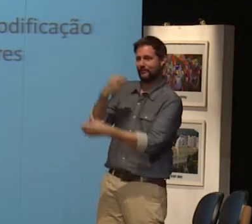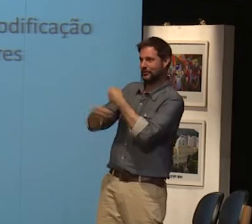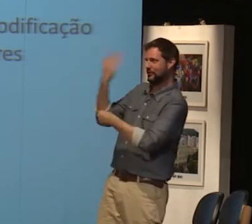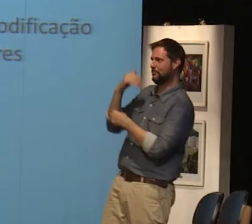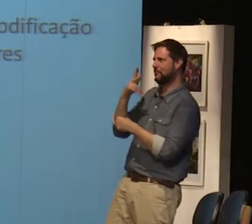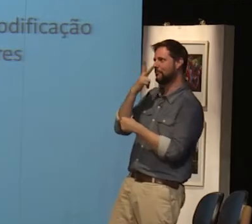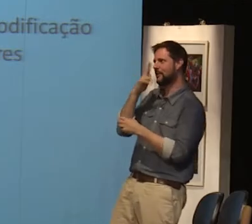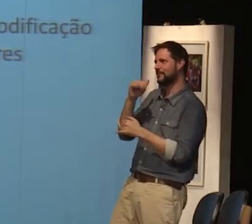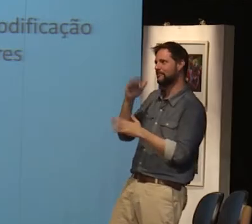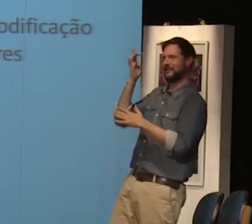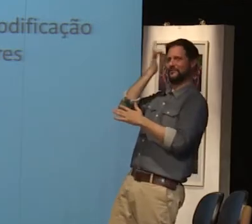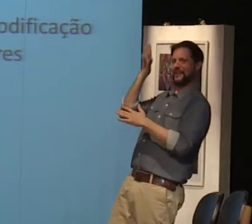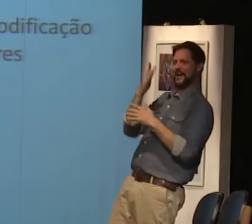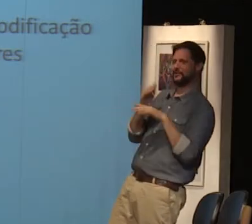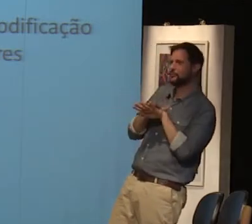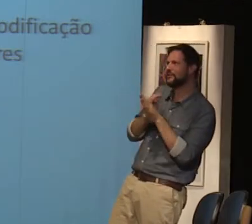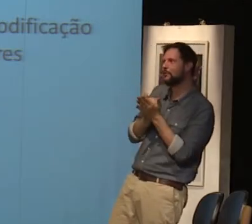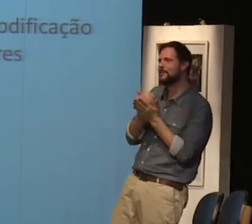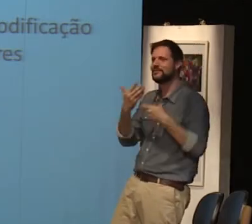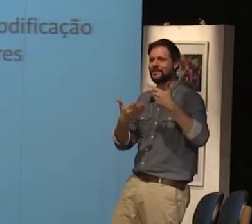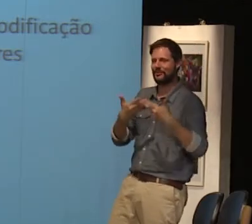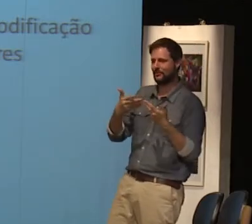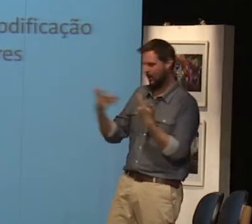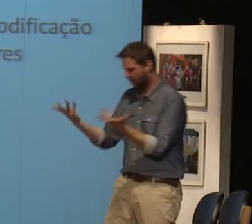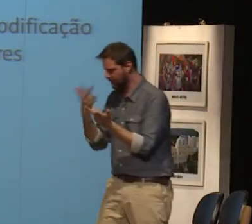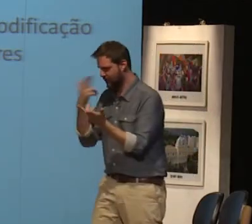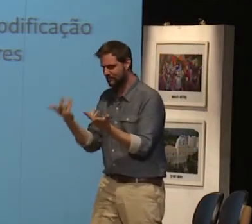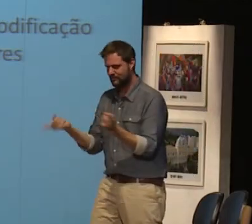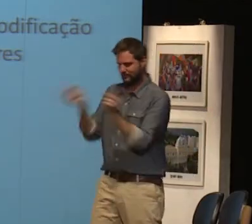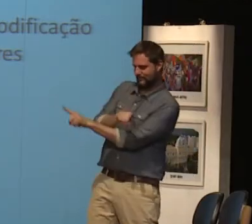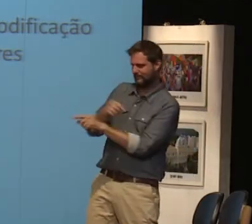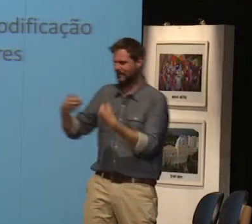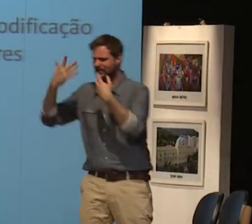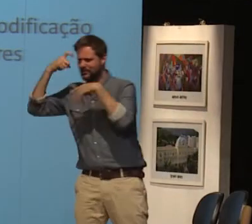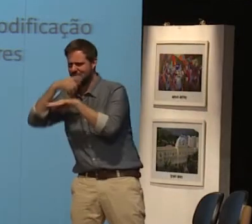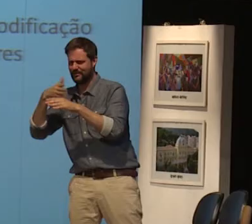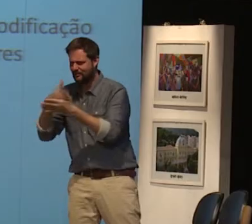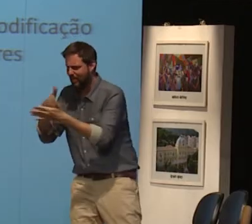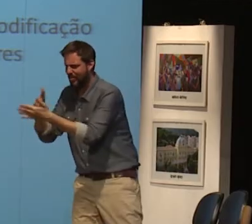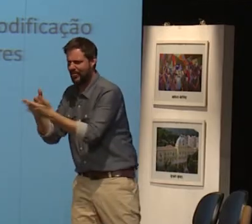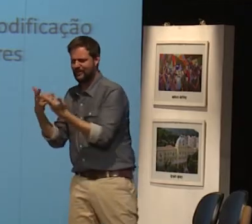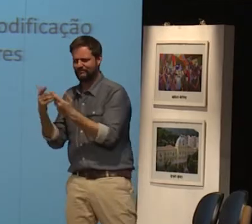hoje, há 20 anos atrás, estava mais fácil a inclusão estava muito forte, né? Então, eles